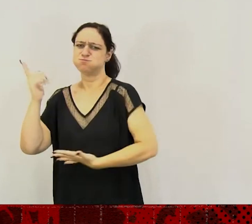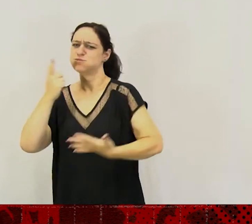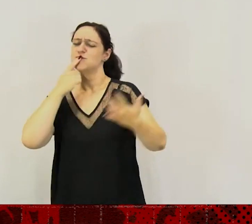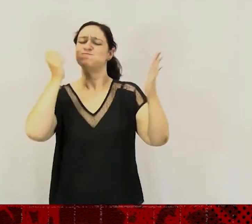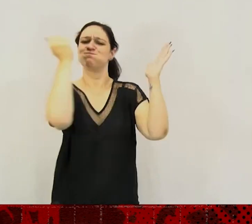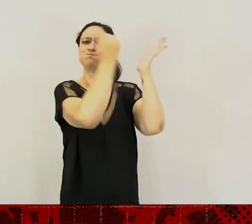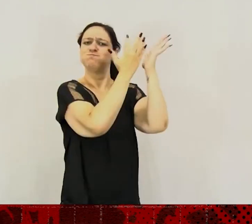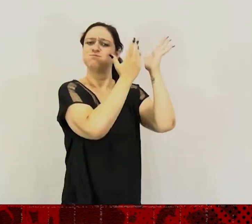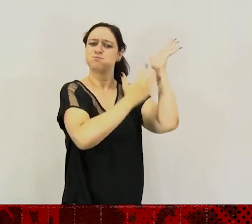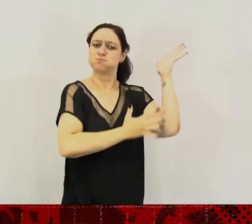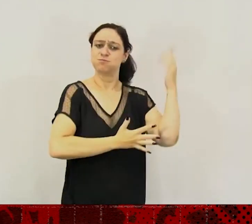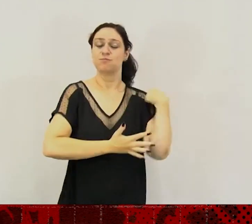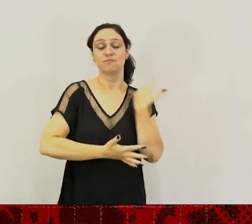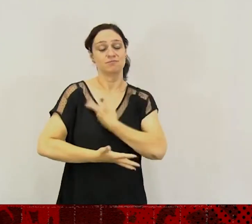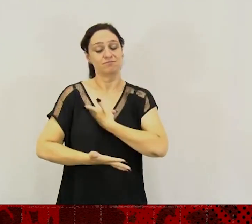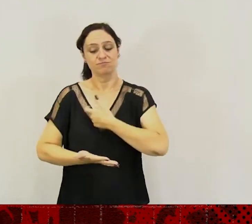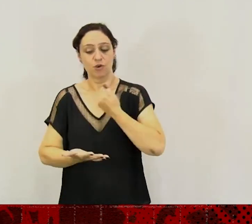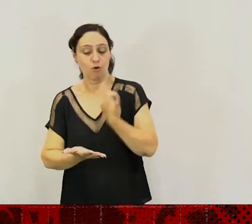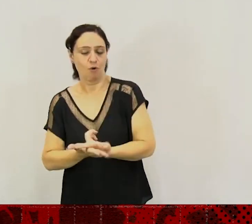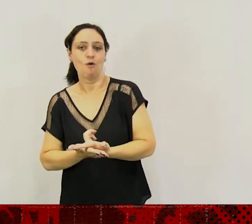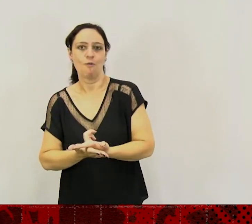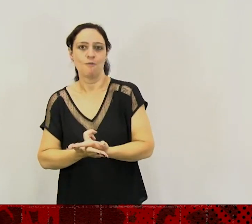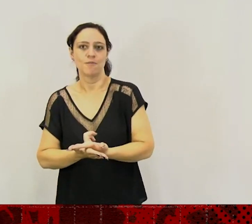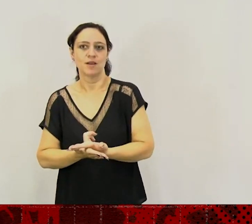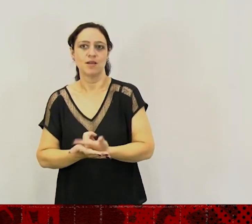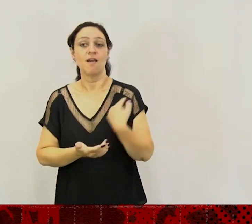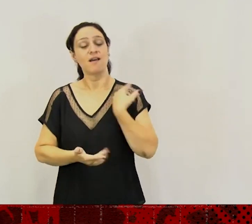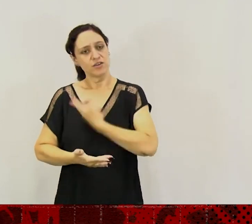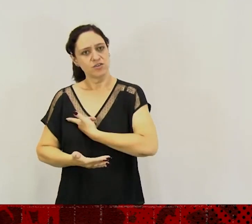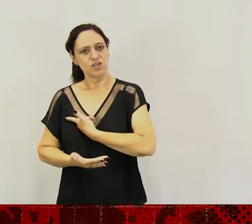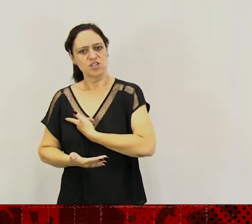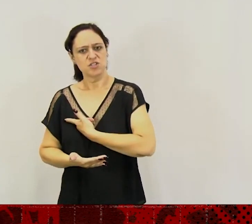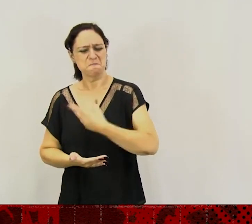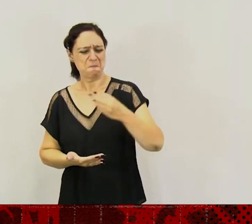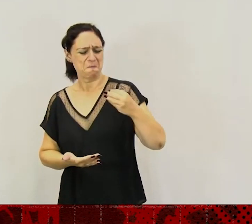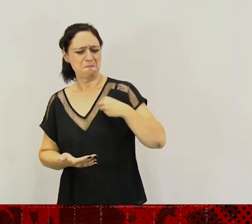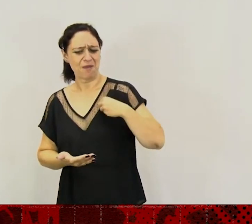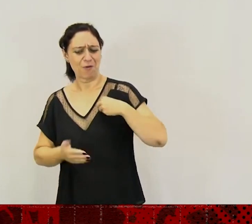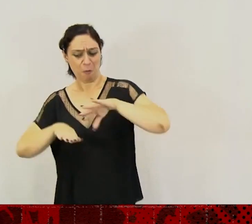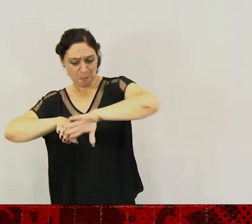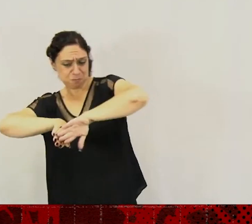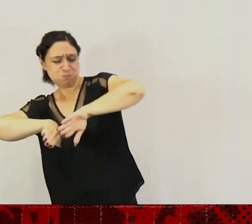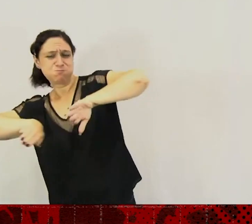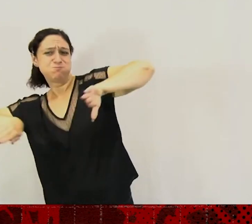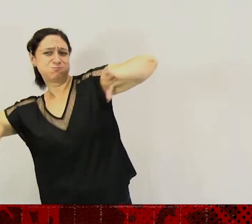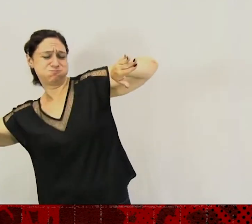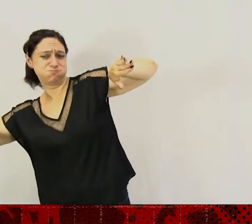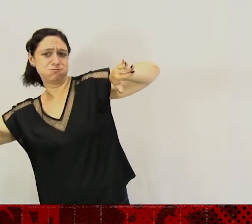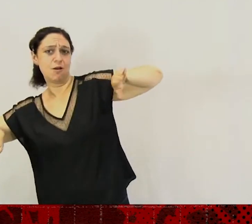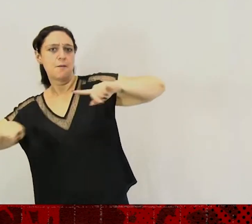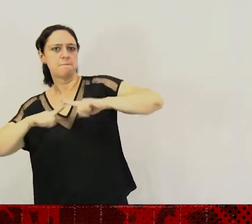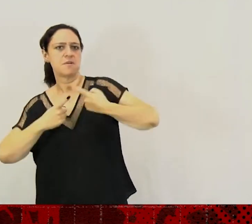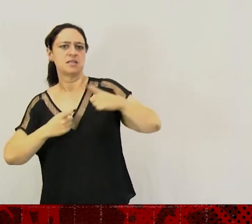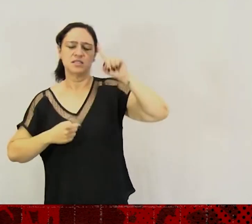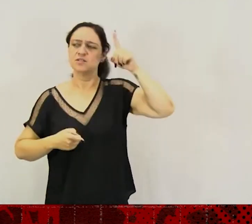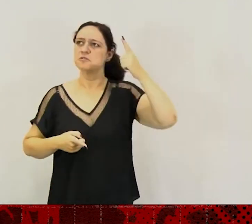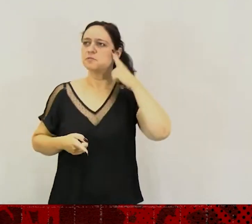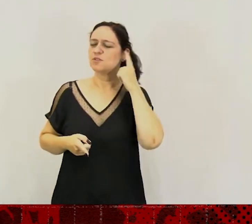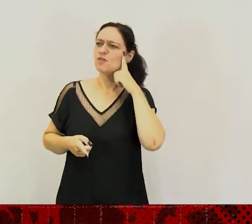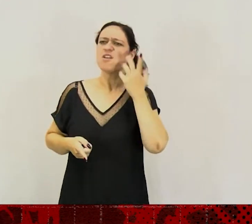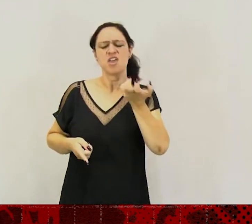nos perdeu para o pecado. Ele nos perdeu para a justiça dele, mas Ele falou assim: não, eu quero Ele de